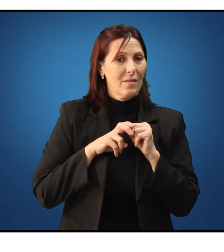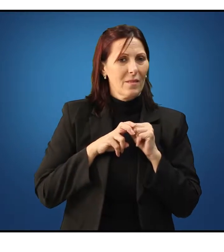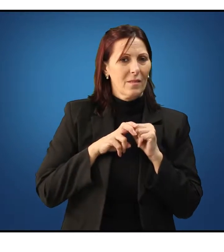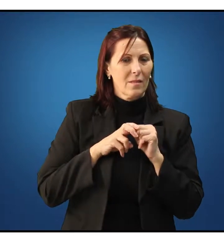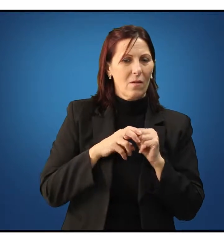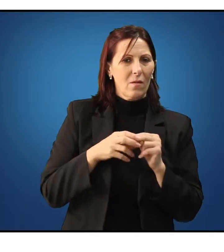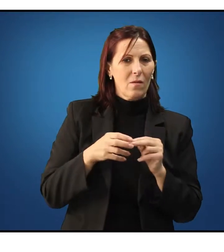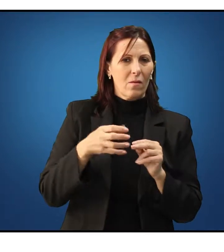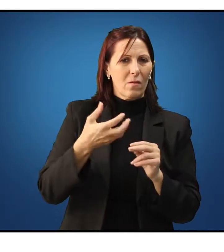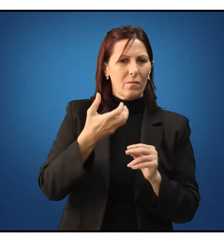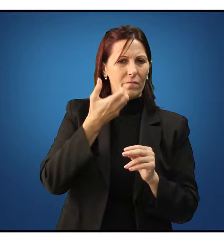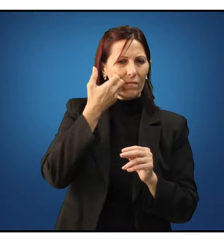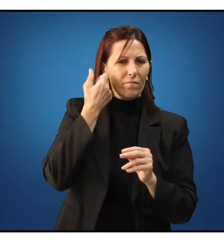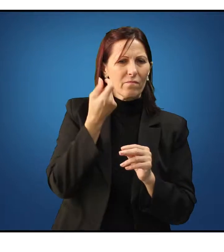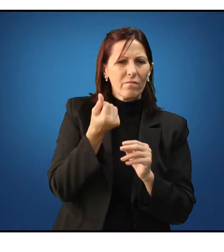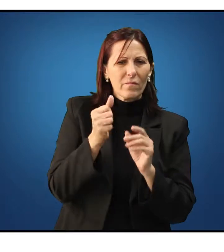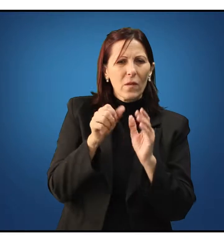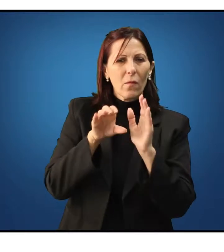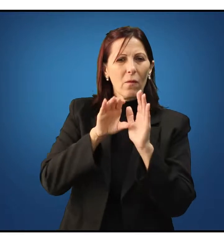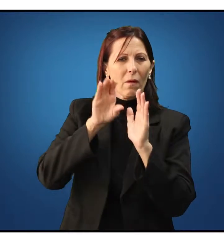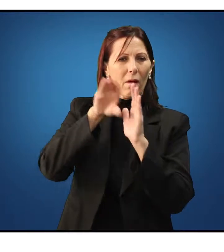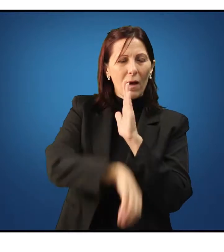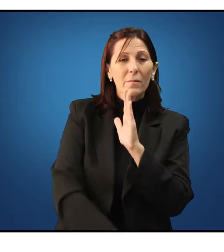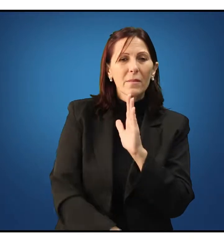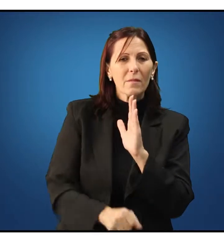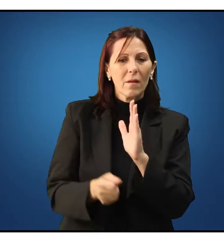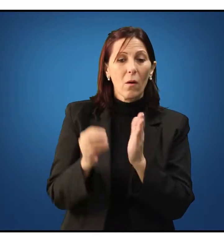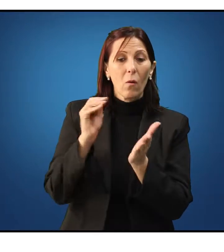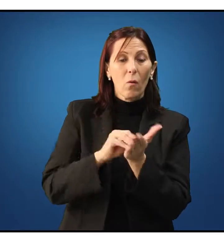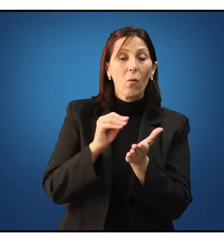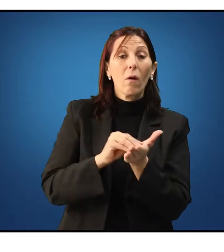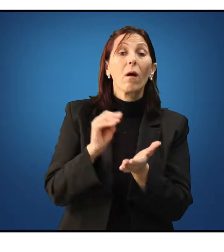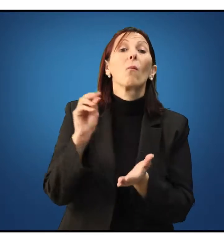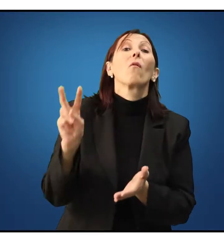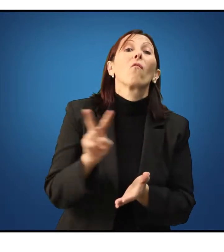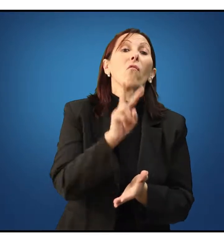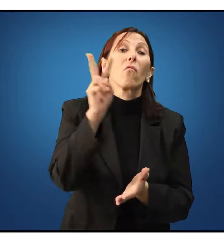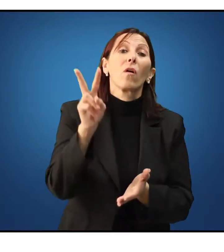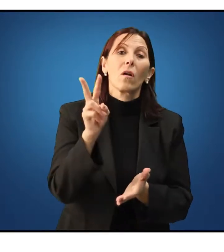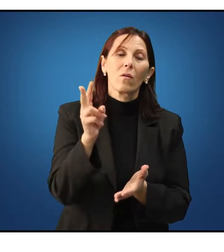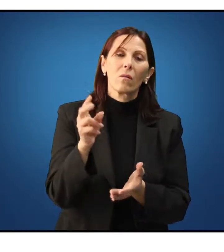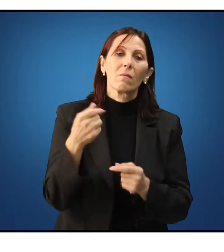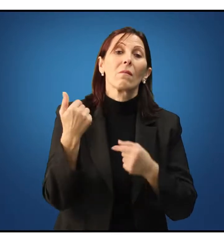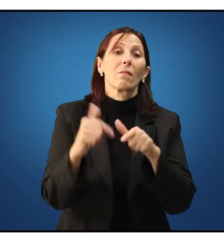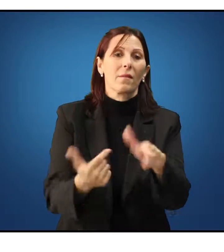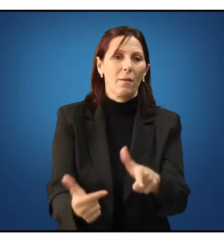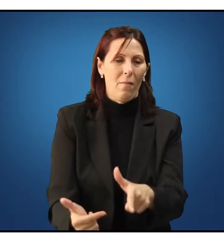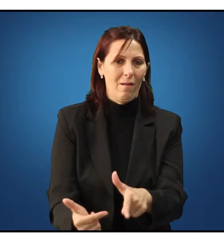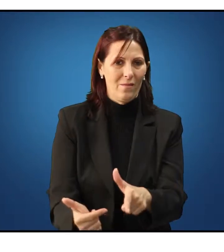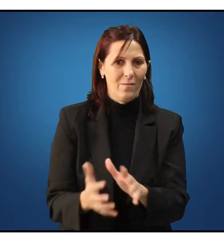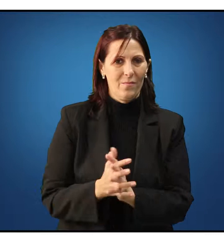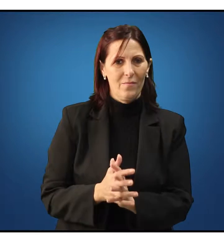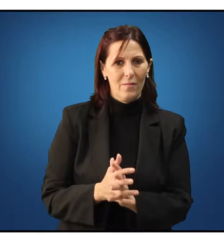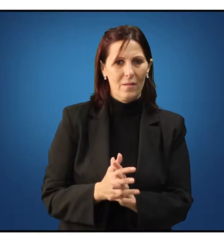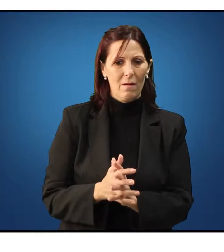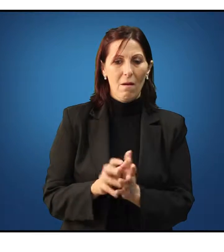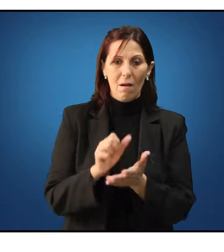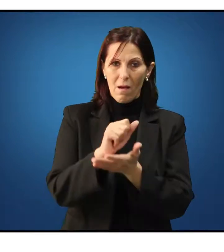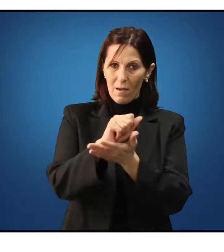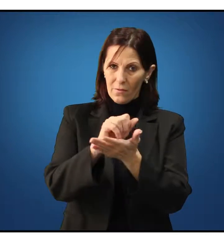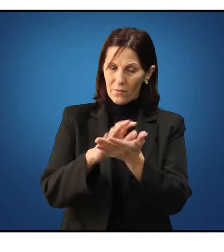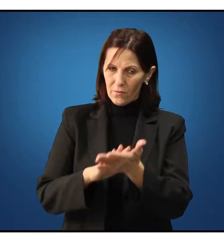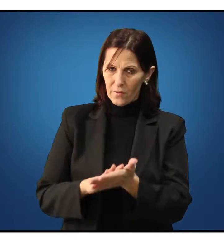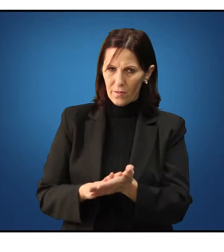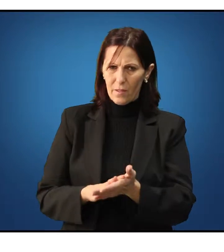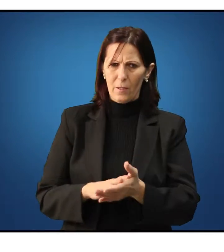vai colocar como valor o trabalho, a atividade, o trabalho manual, a